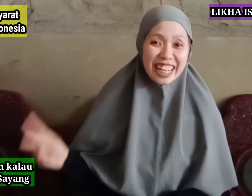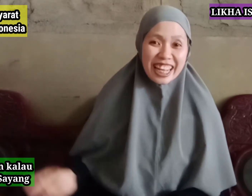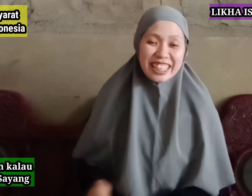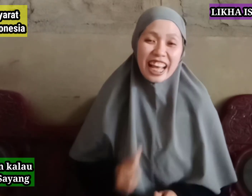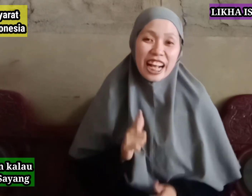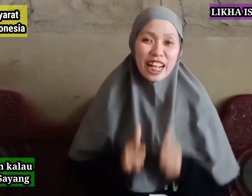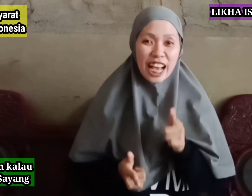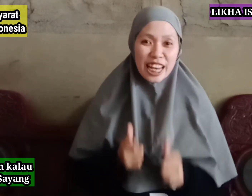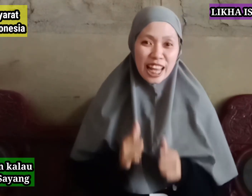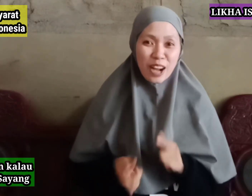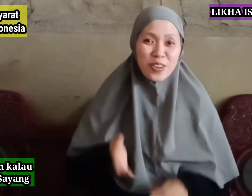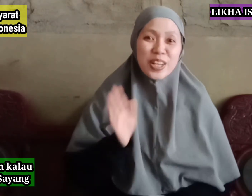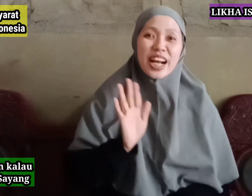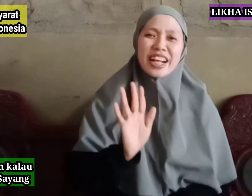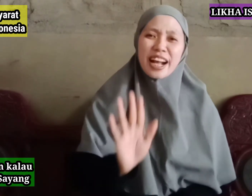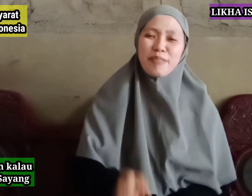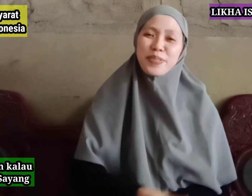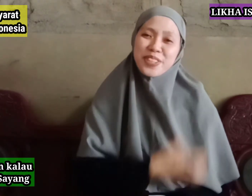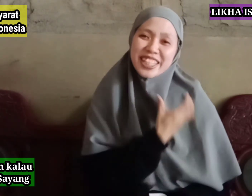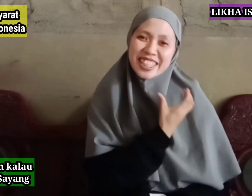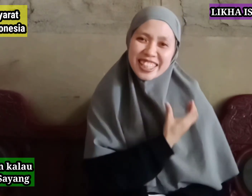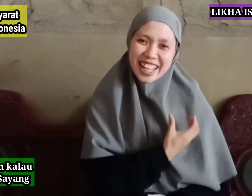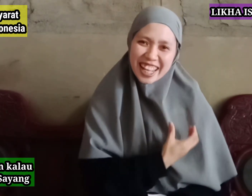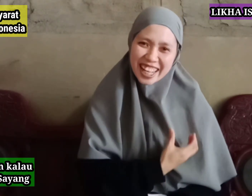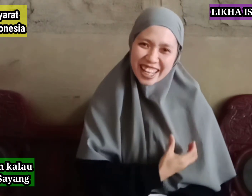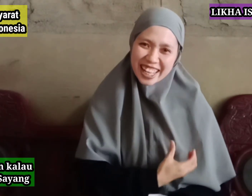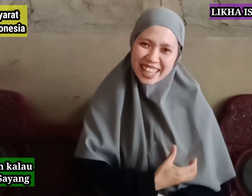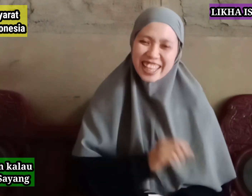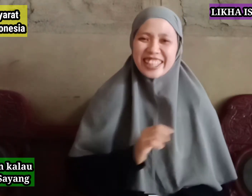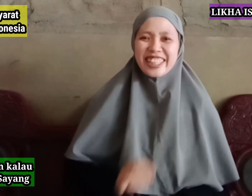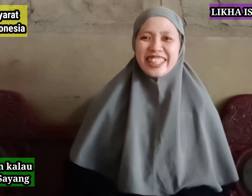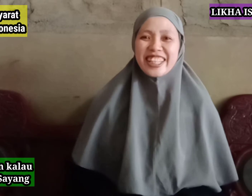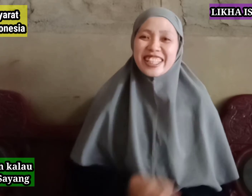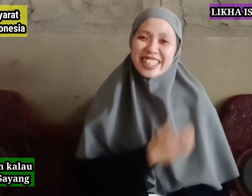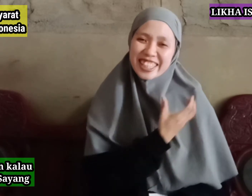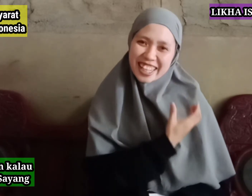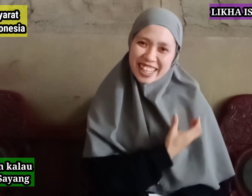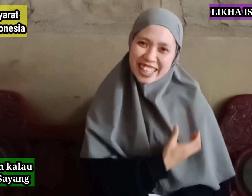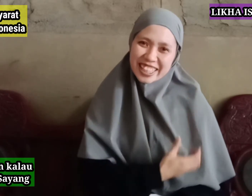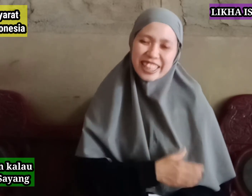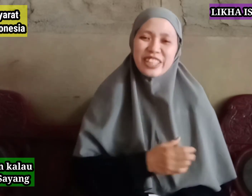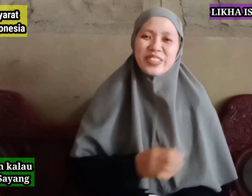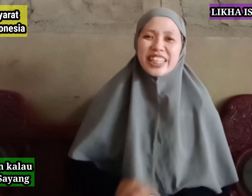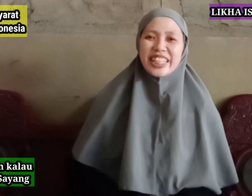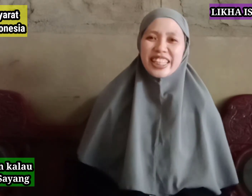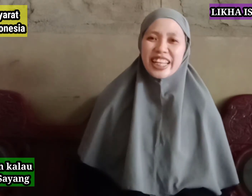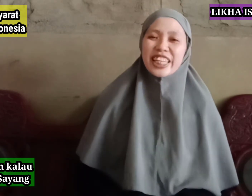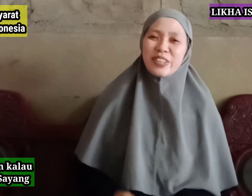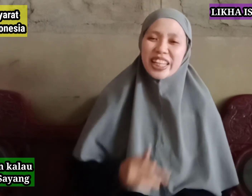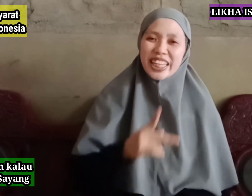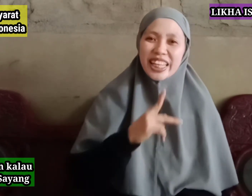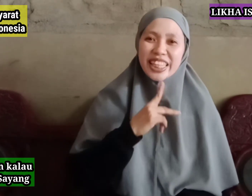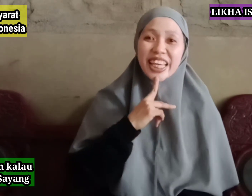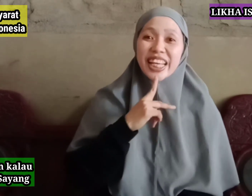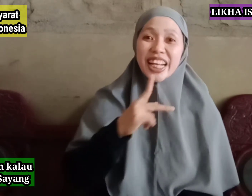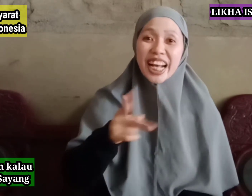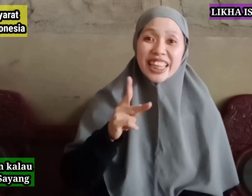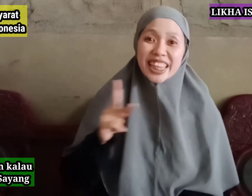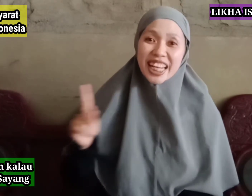katakan kalau kamu sayang ya, sayang, ini tuh sayang ya, kita ulangi lagi,